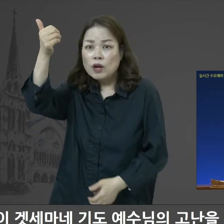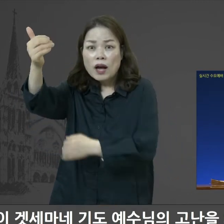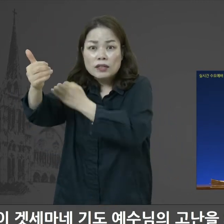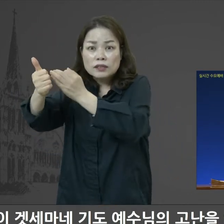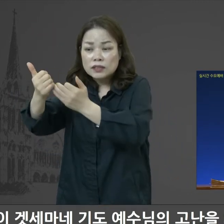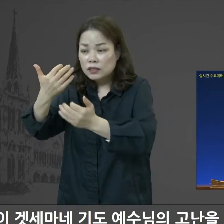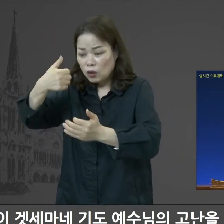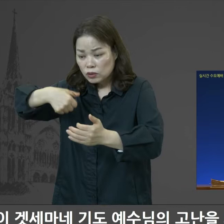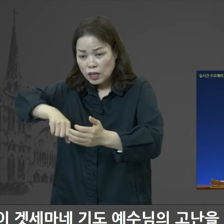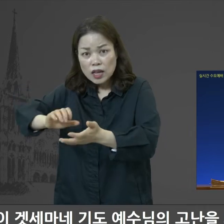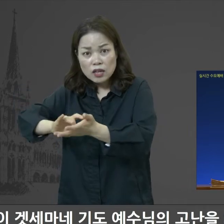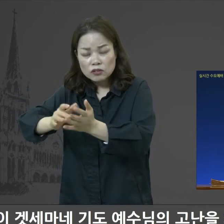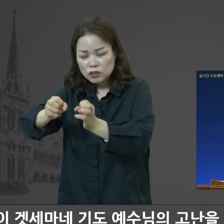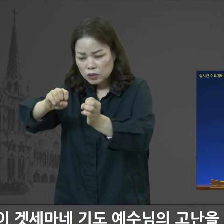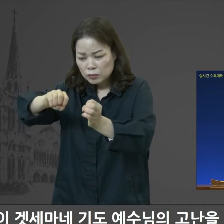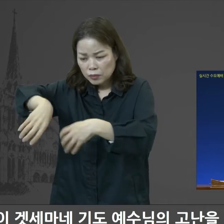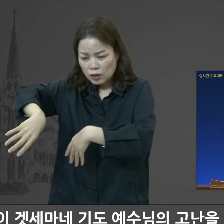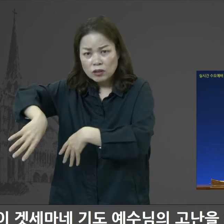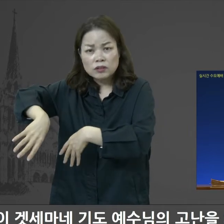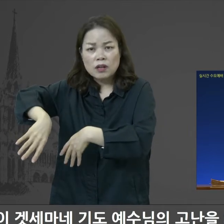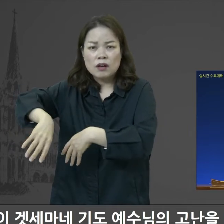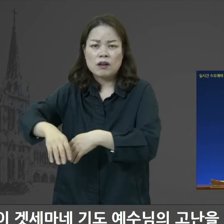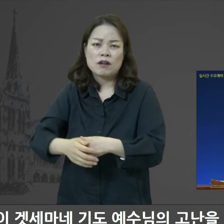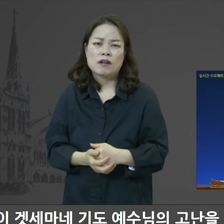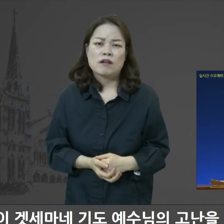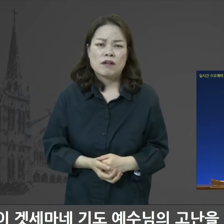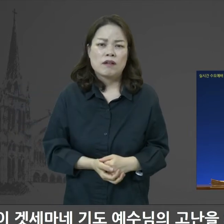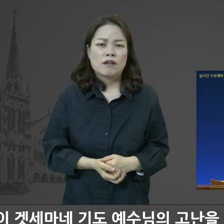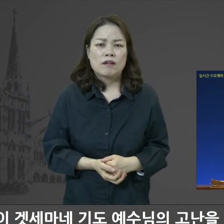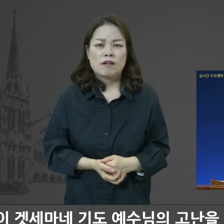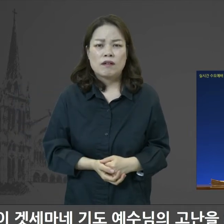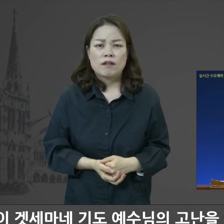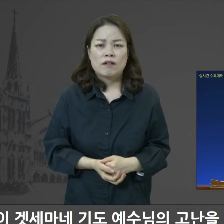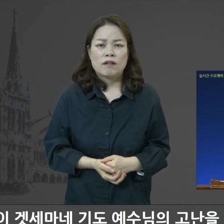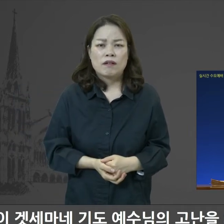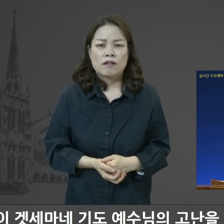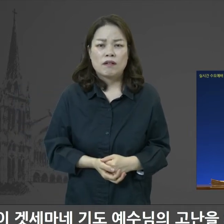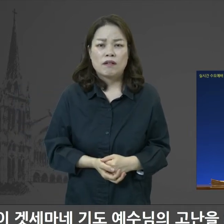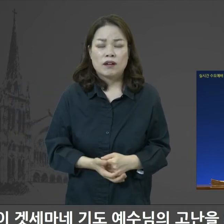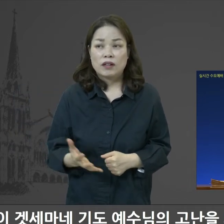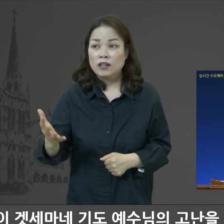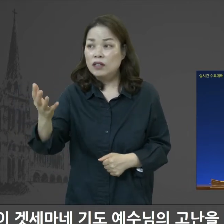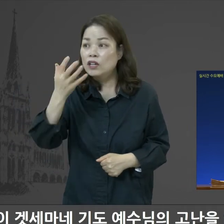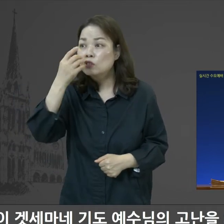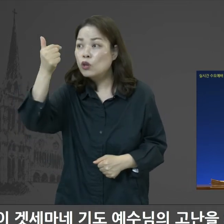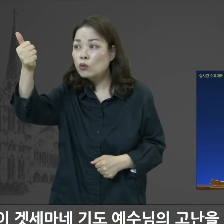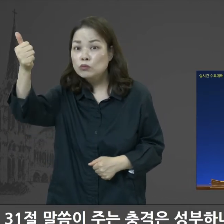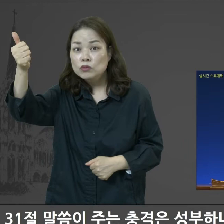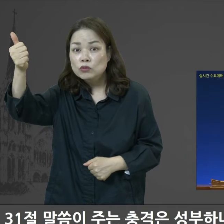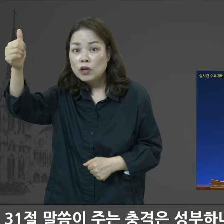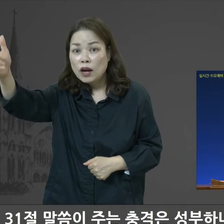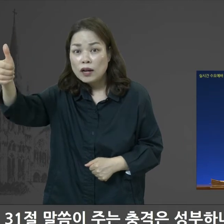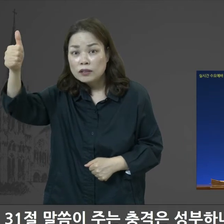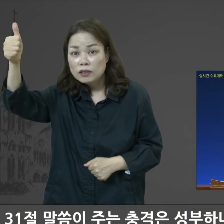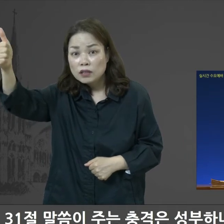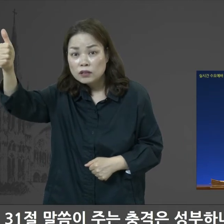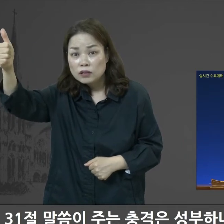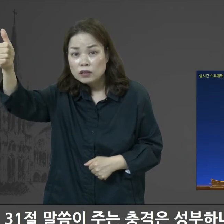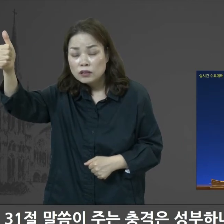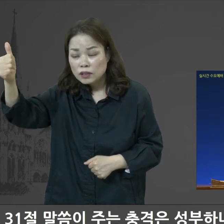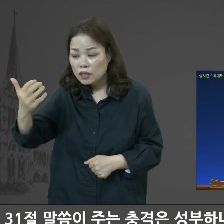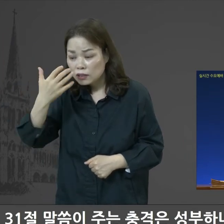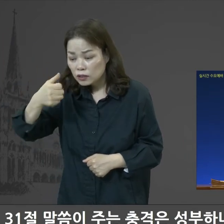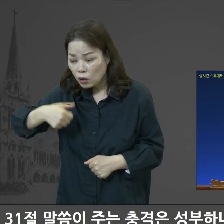성자 예수를 버렸다라는 사실이에요. 여러분, 성부 하나님과 성자 하나님은